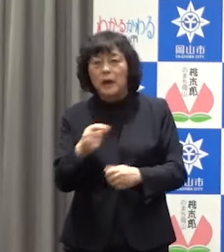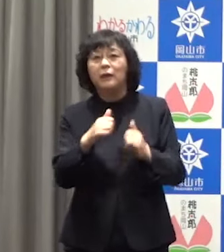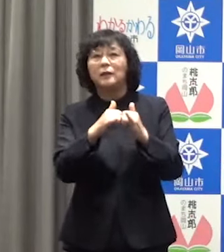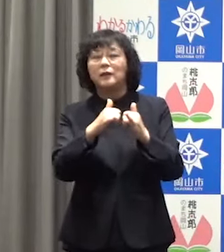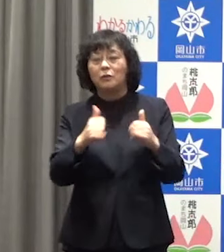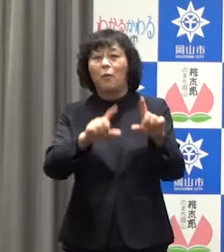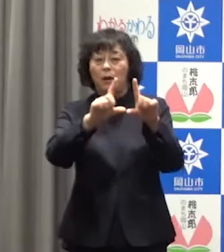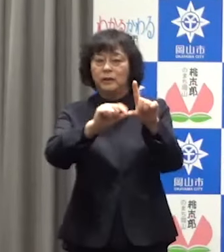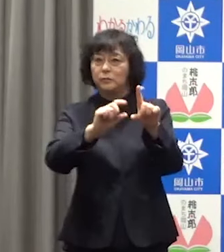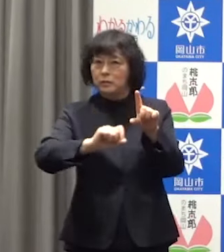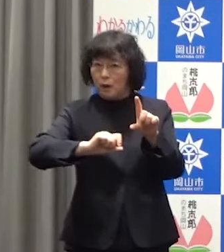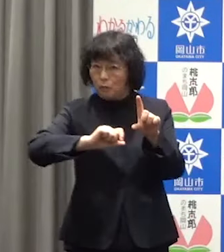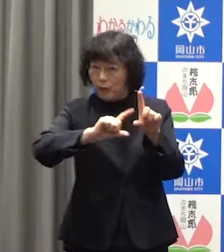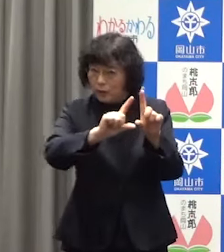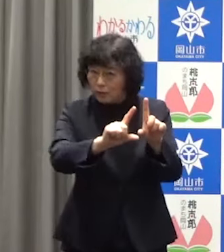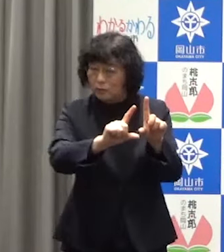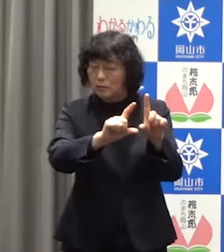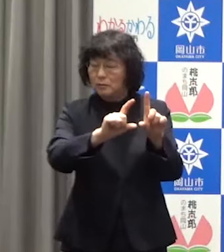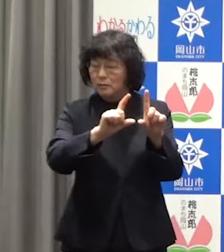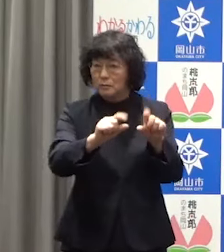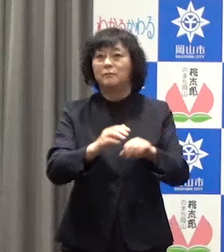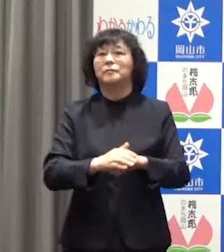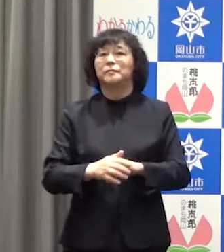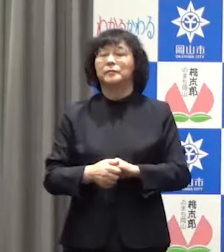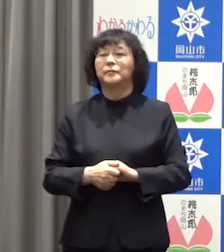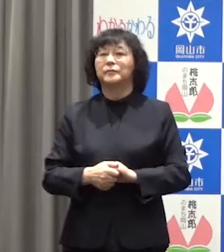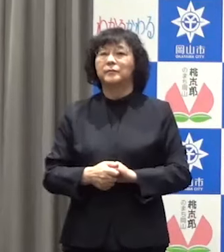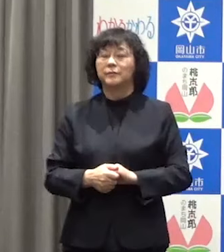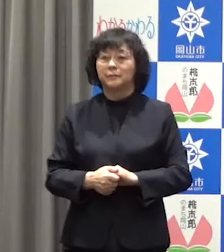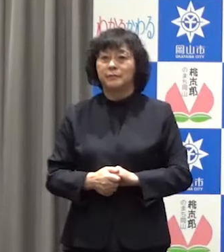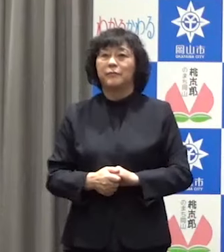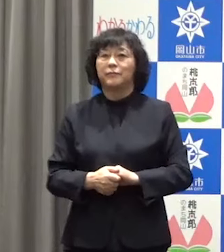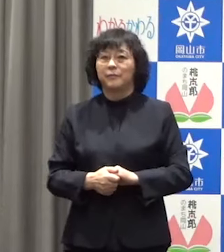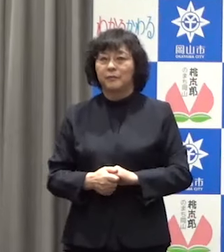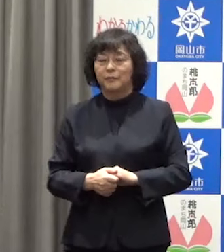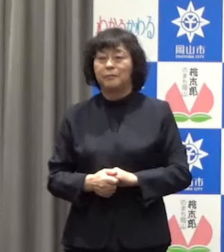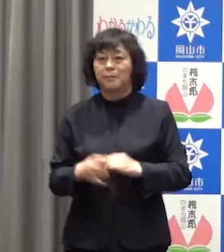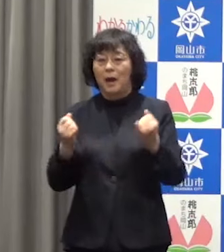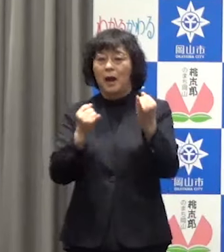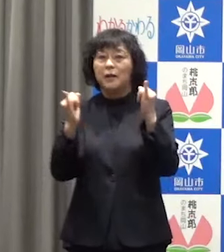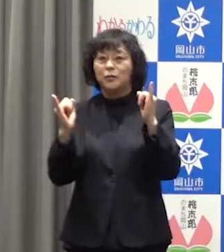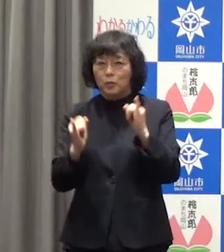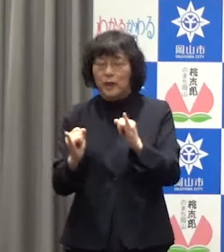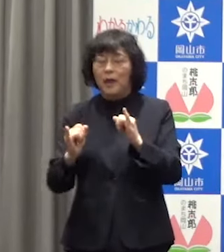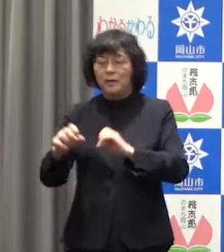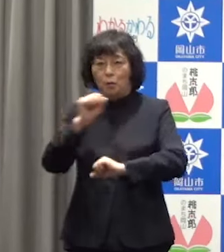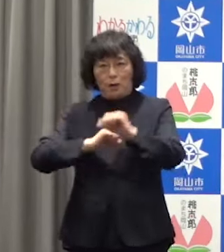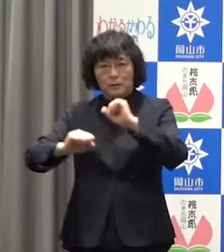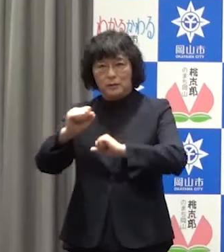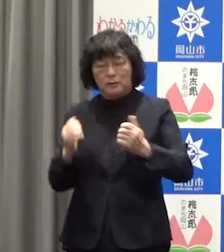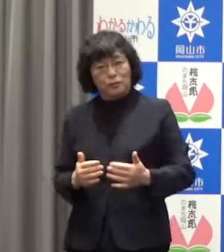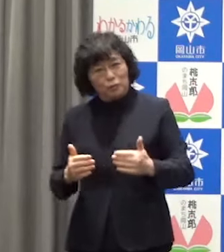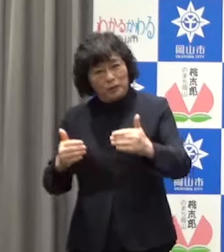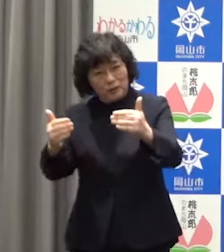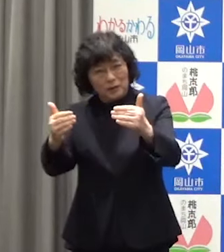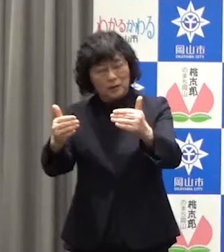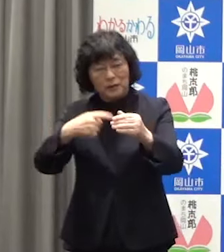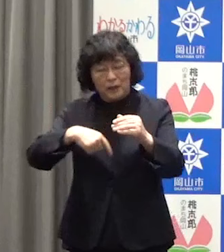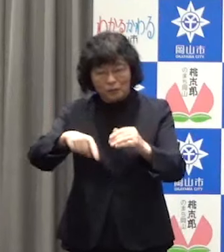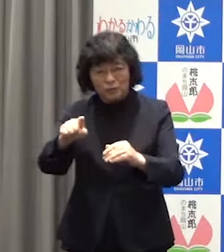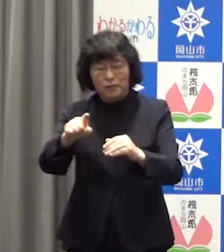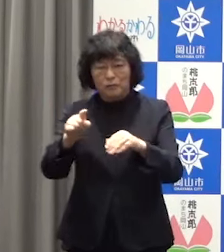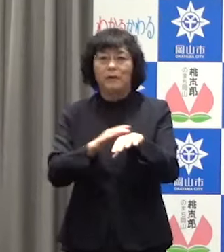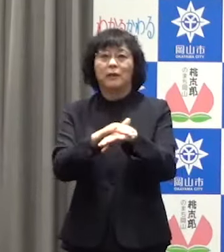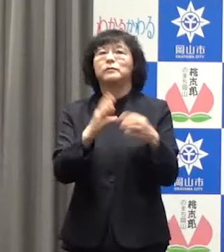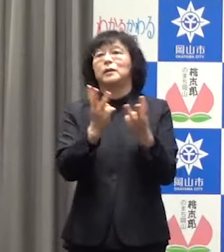。女性の活躍を推進していく上からも、これは重要な数字ではないか